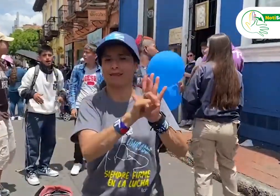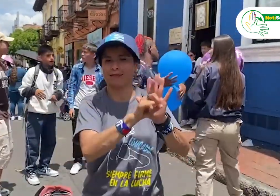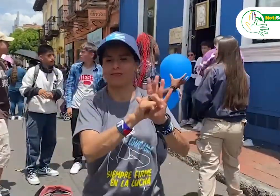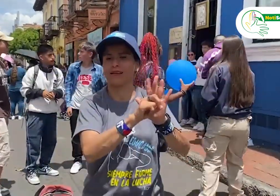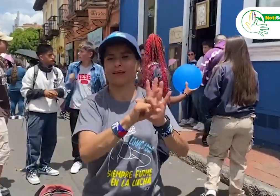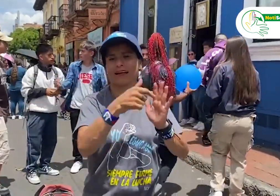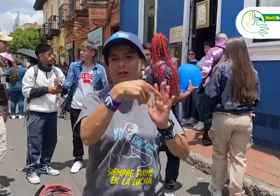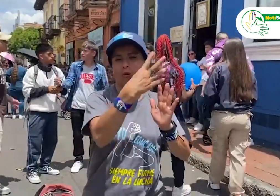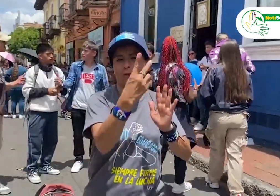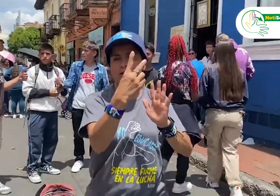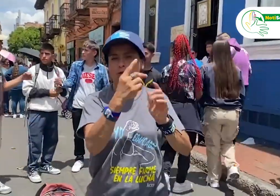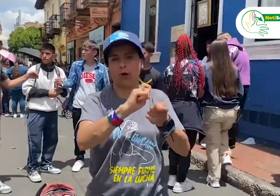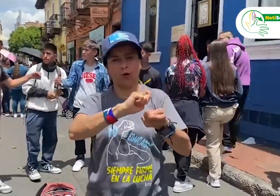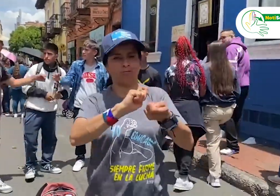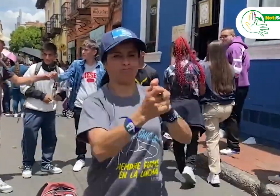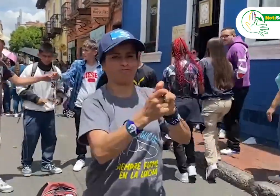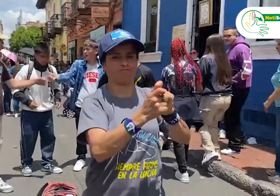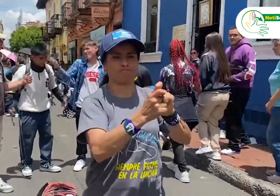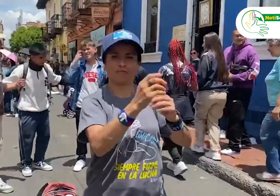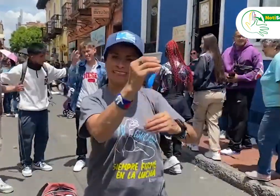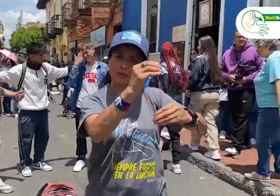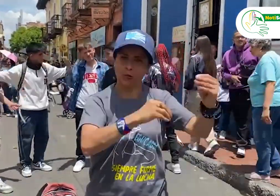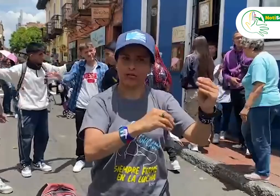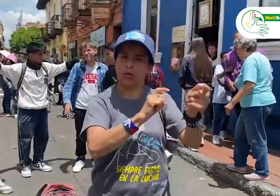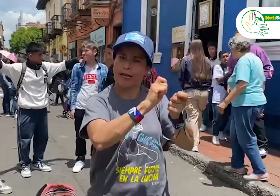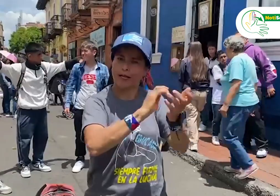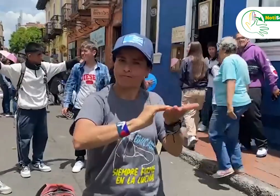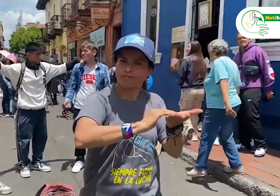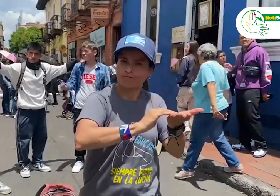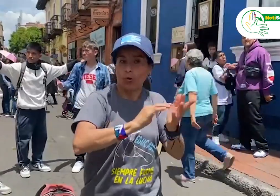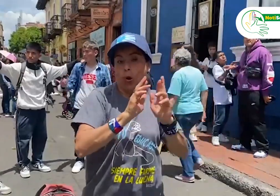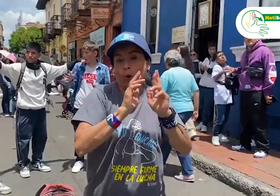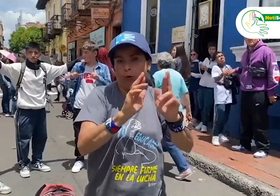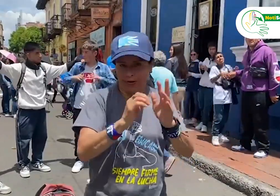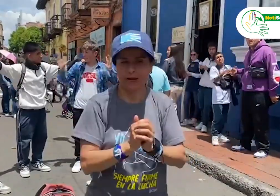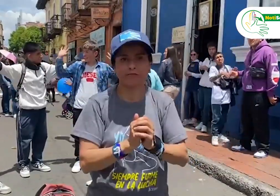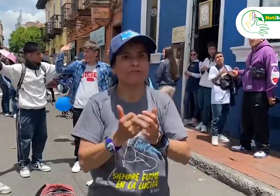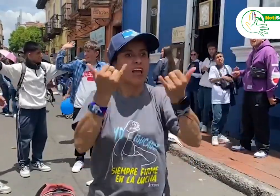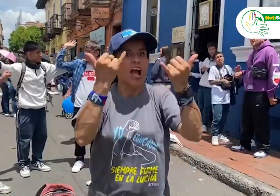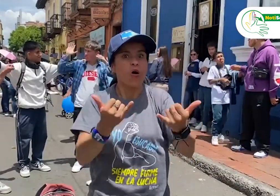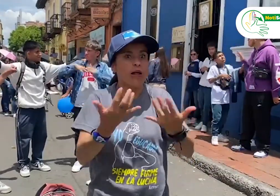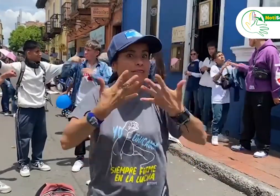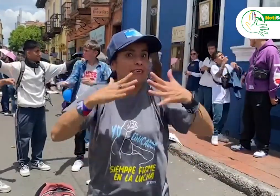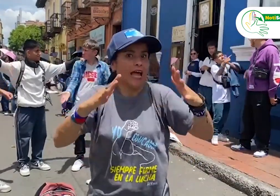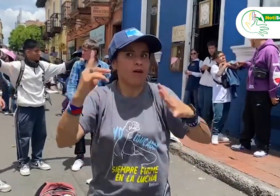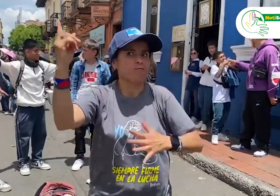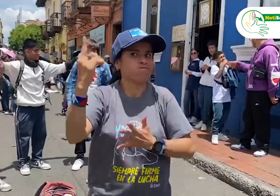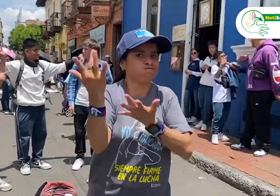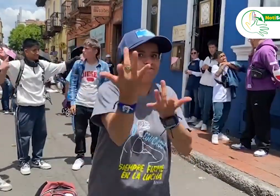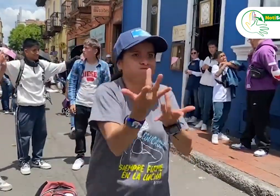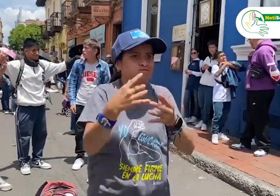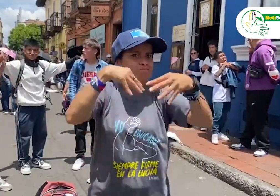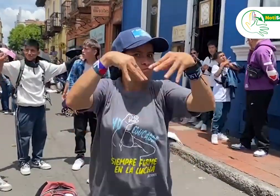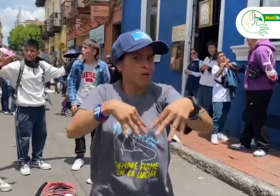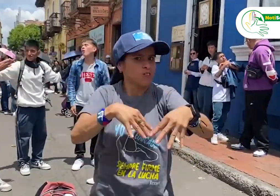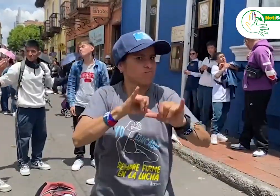docentes, también algunas reformas que se quieren lograr para la ley 1421. Ya logramos y estamos aquí